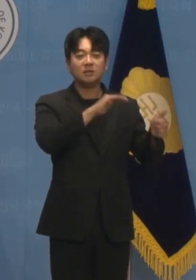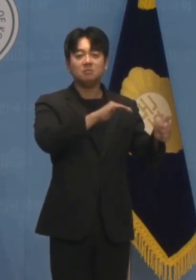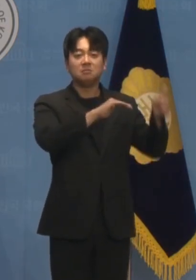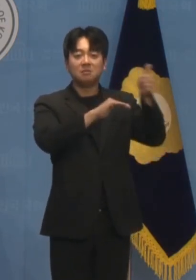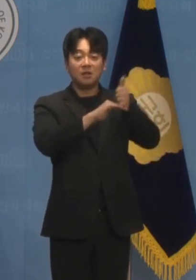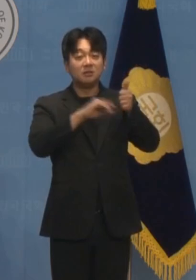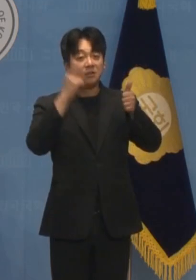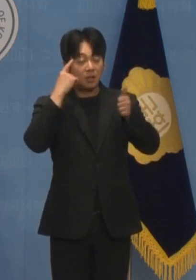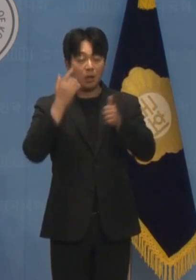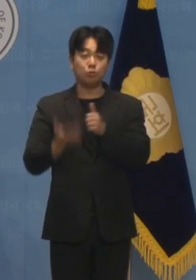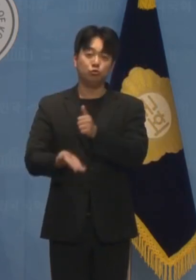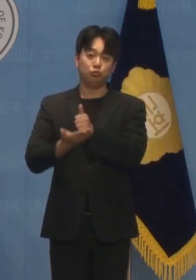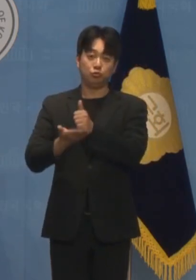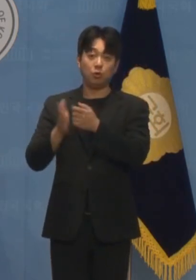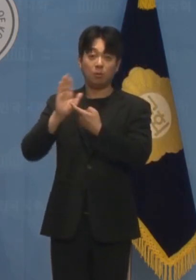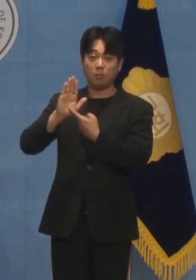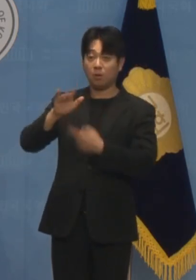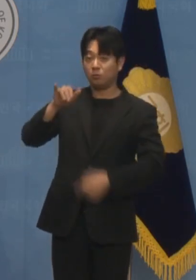연임 제안에는